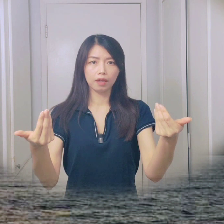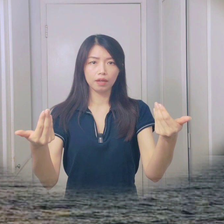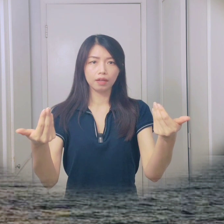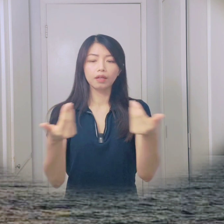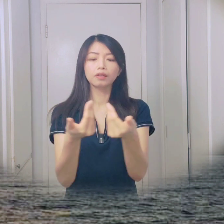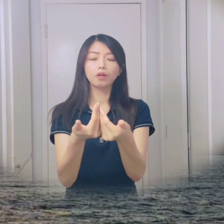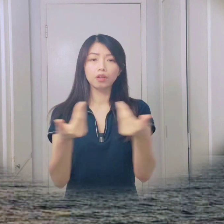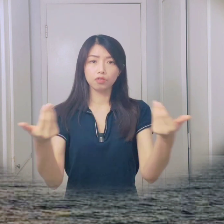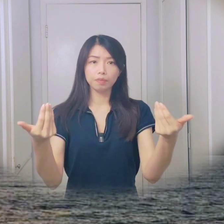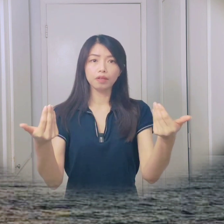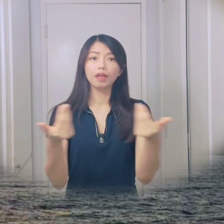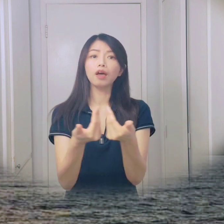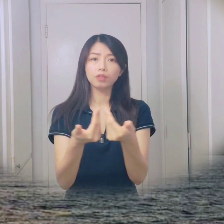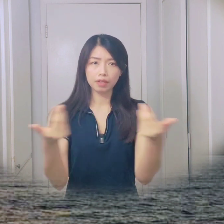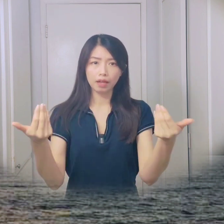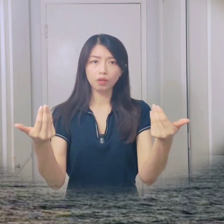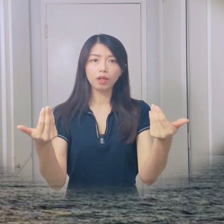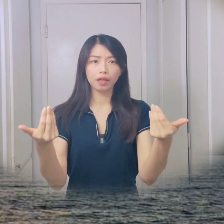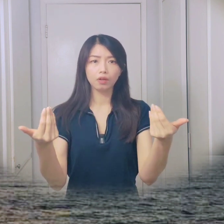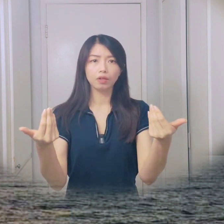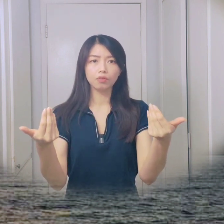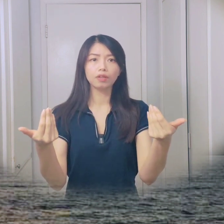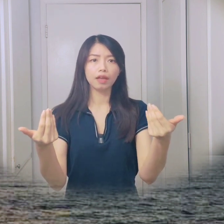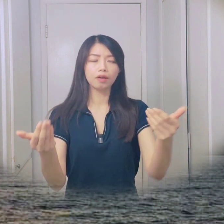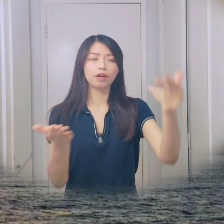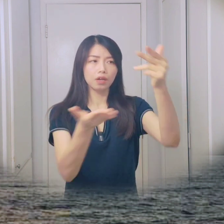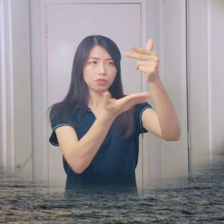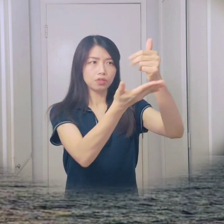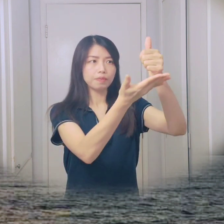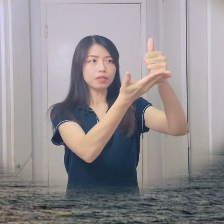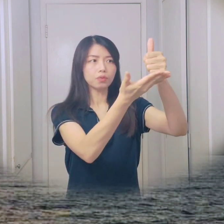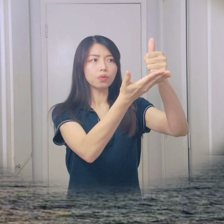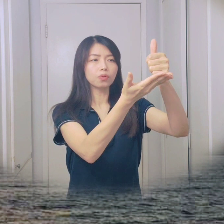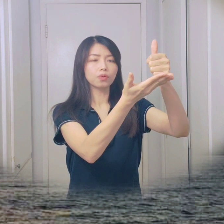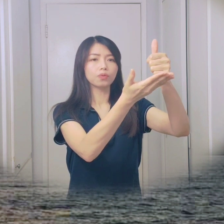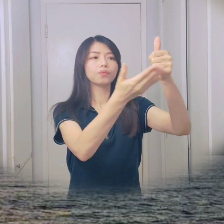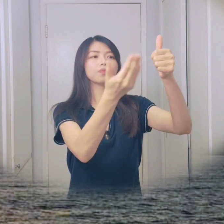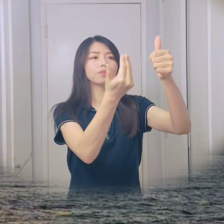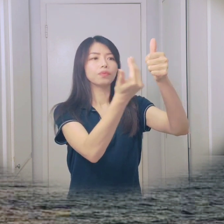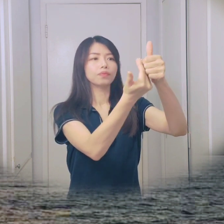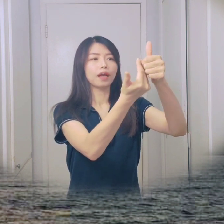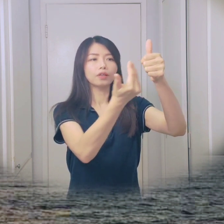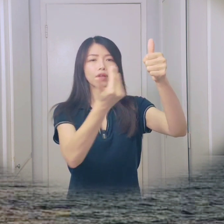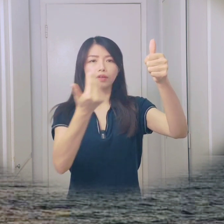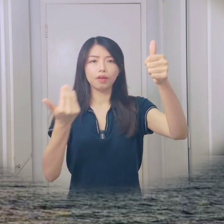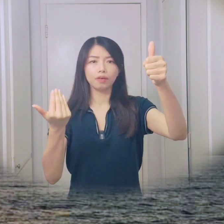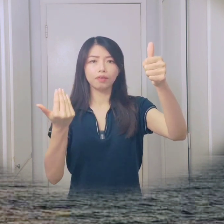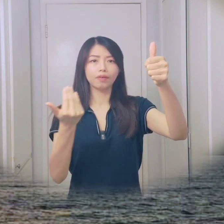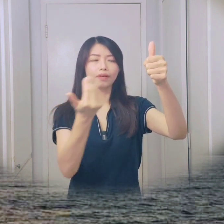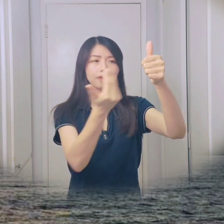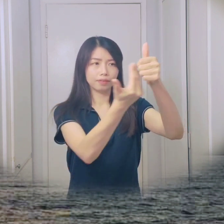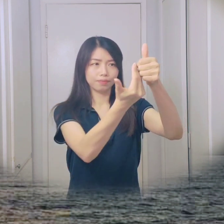이렇게 떨어뜨려 주시면 헤어지다, 떠나다 이런 뜻의 수어인데요. 주님 하시고 내가 떠나는